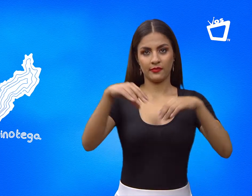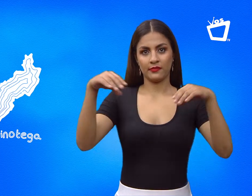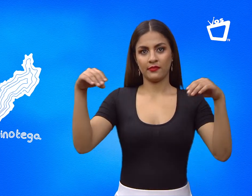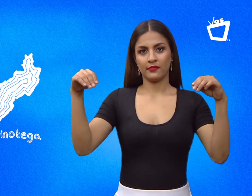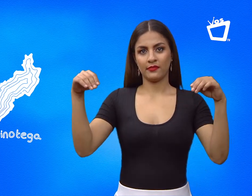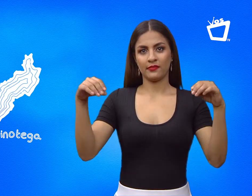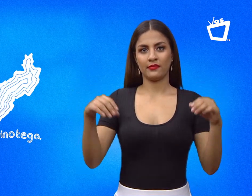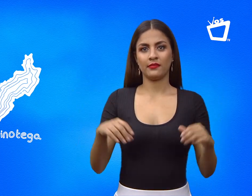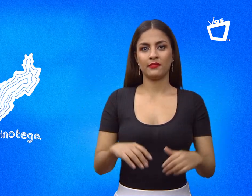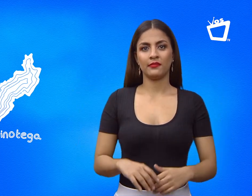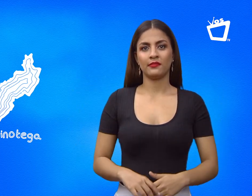Jinotega.